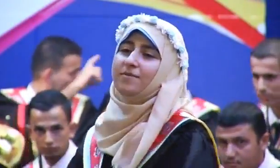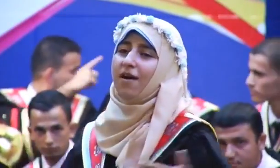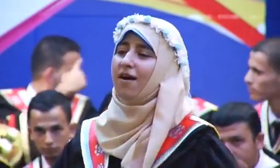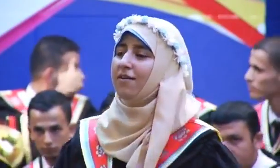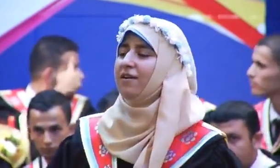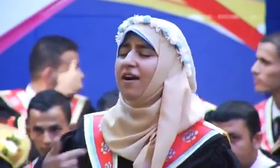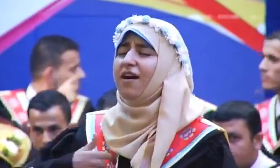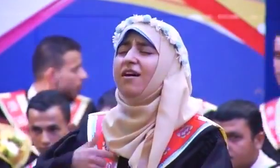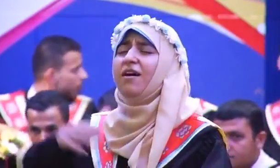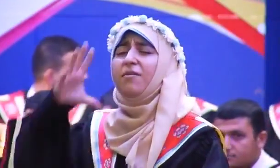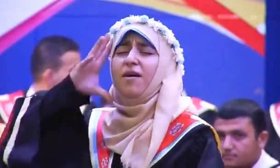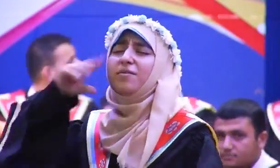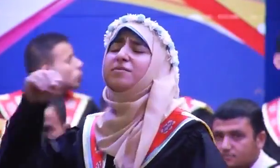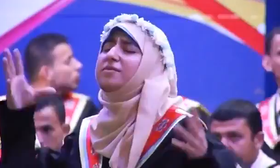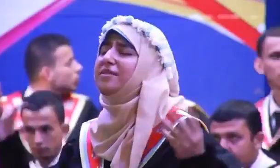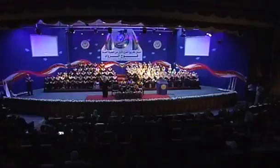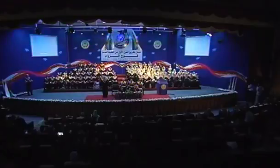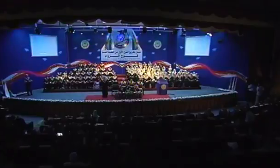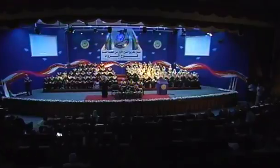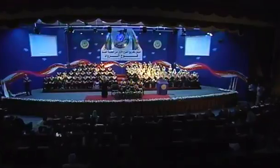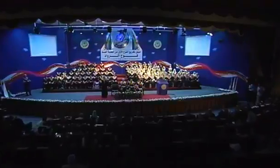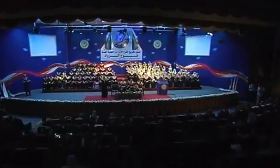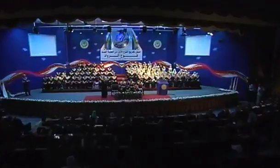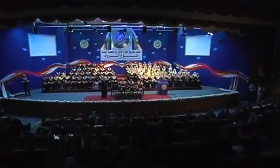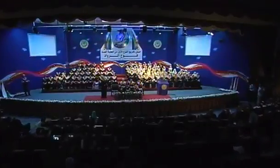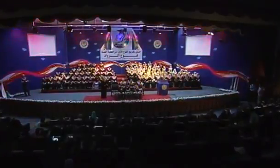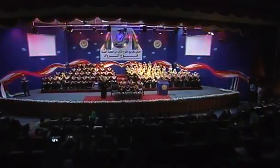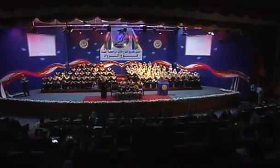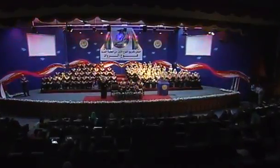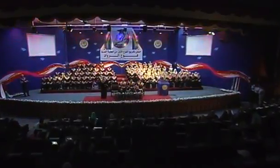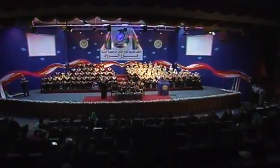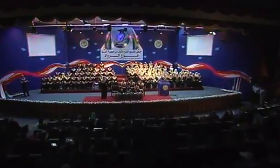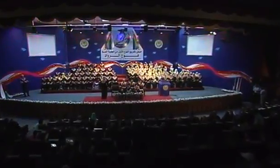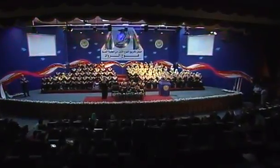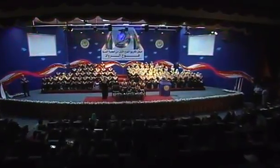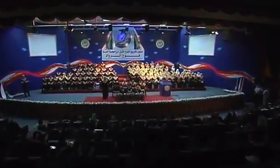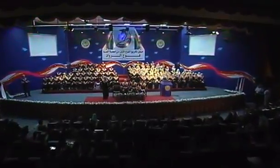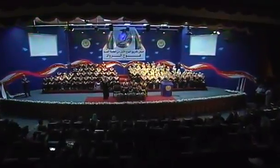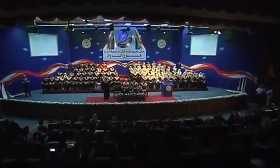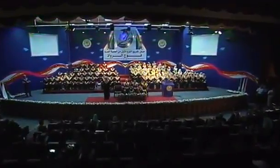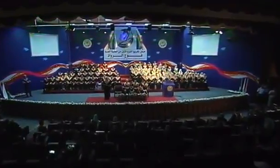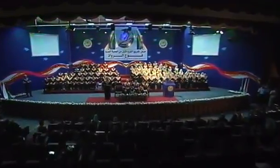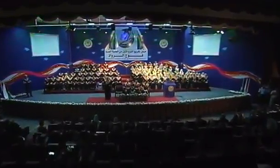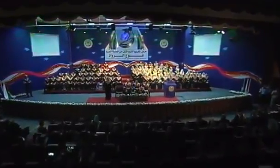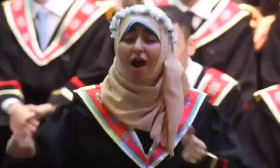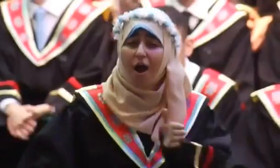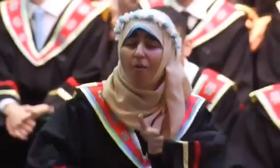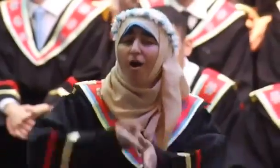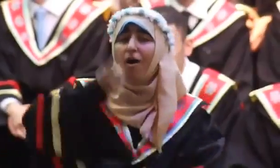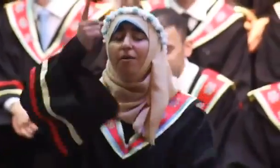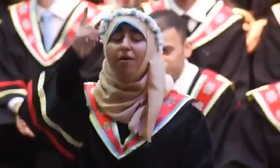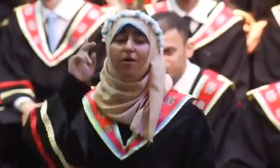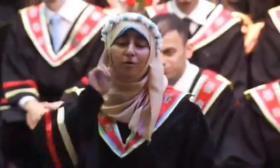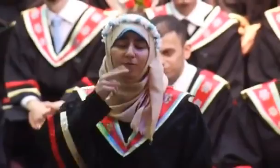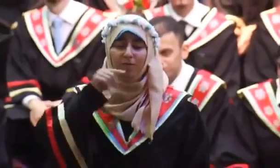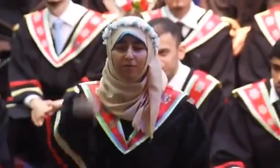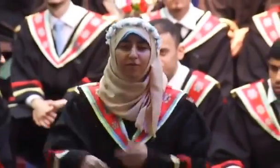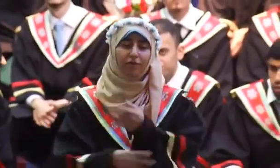وسهلا بكل الحضور، أنا كتير سعيدة جدا برؤيتكم ومشاركتكم لهذا الحفل. أنا لأول مرة في قطاع